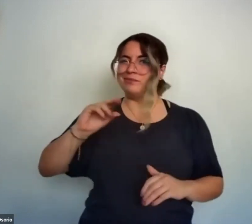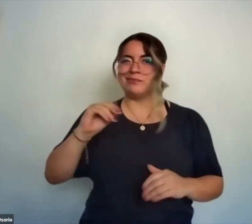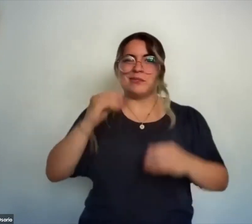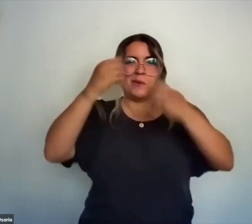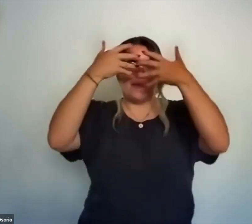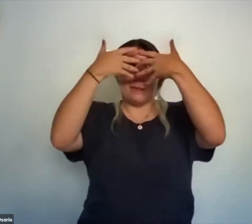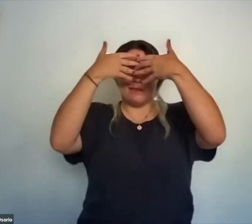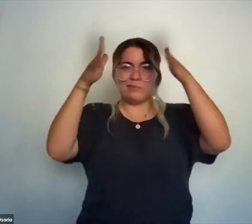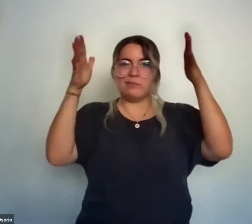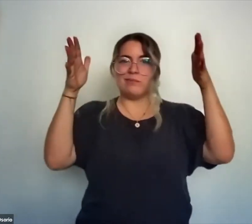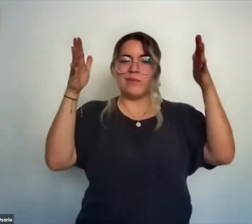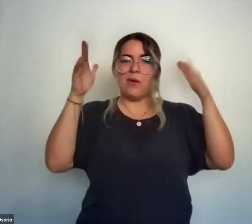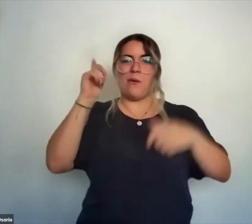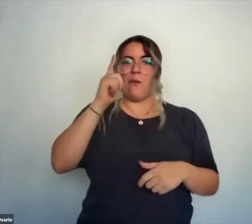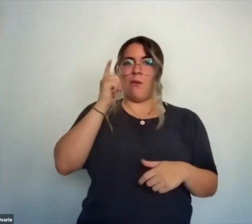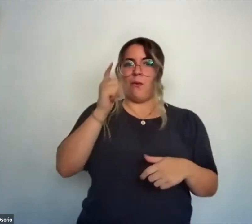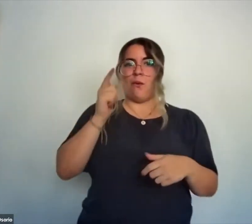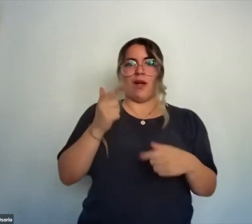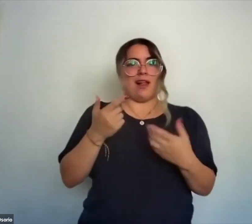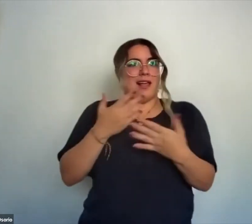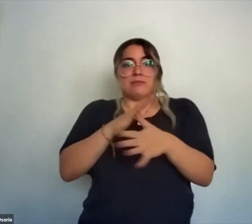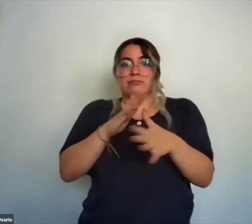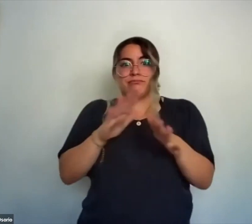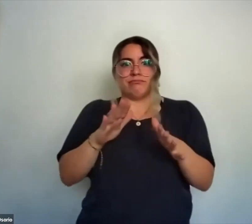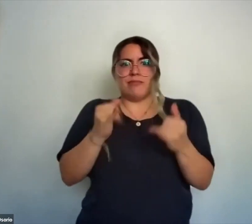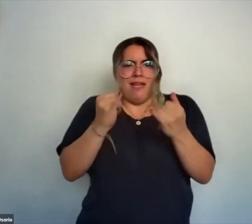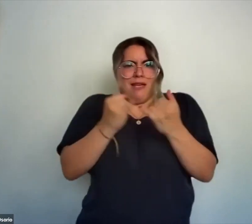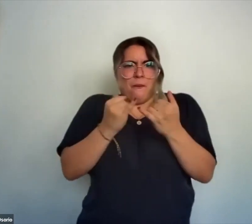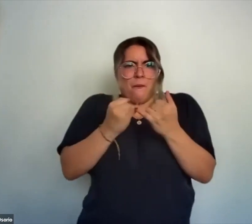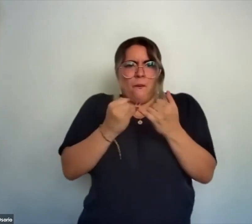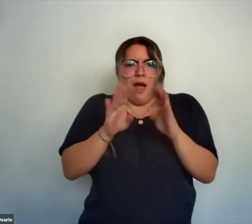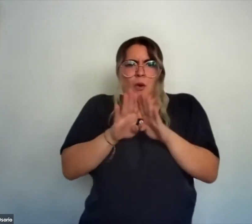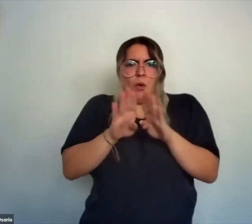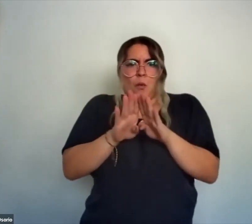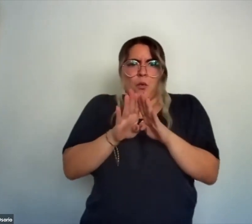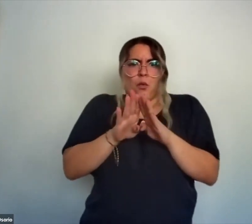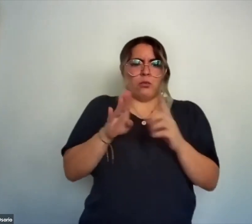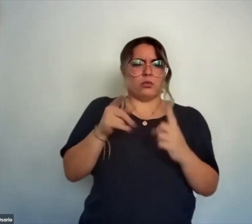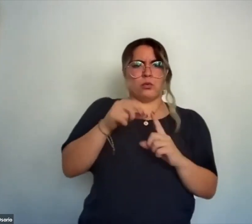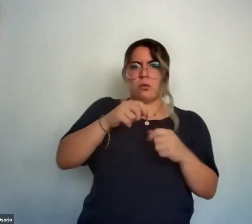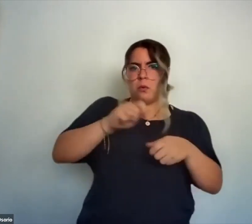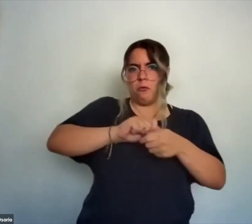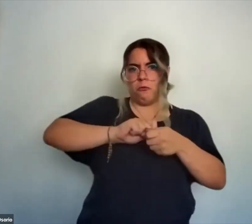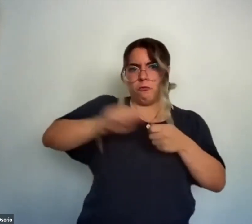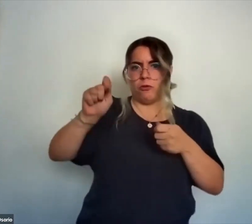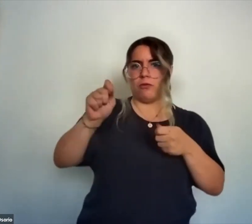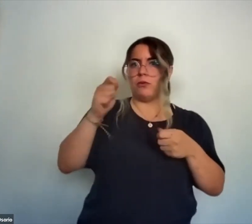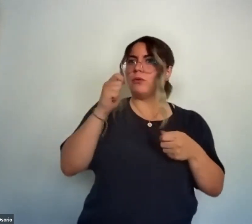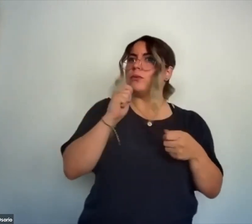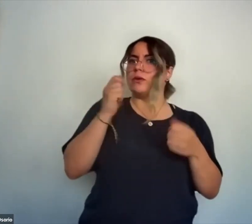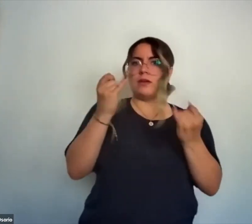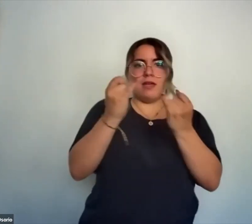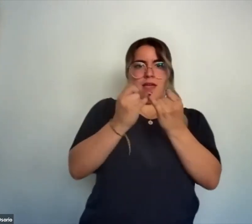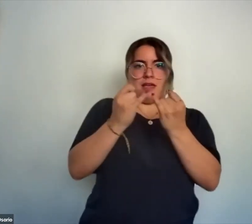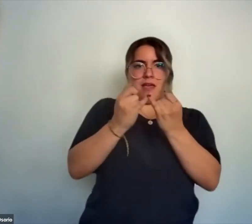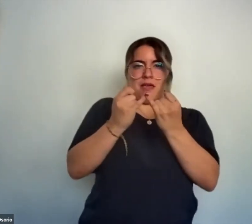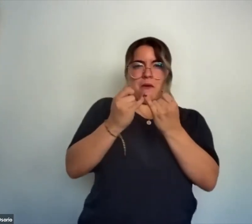lo haré con una caja de cerillos, con algo que es muy importante,